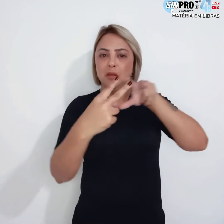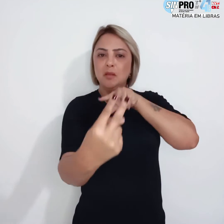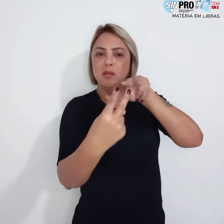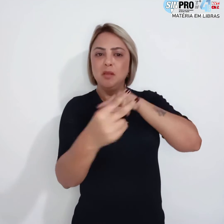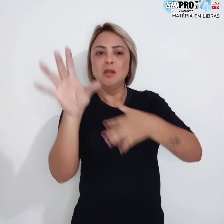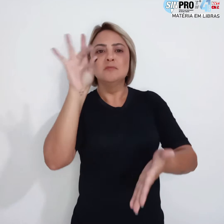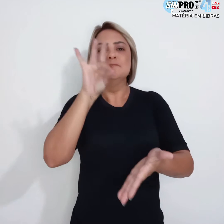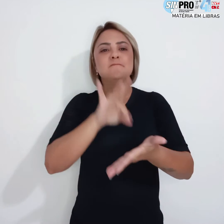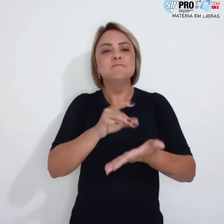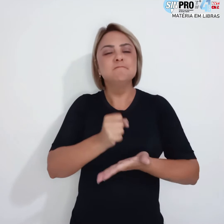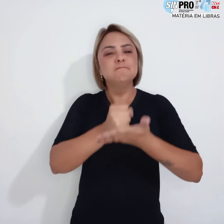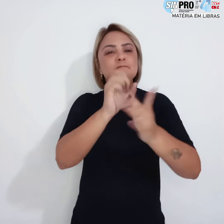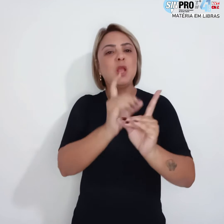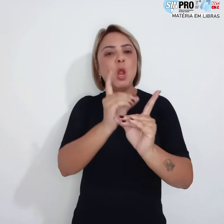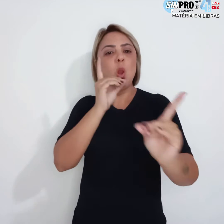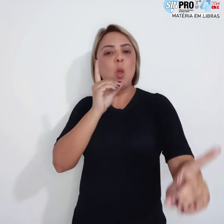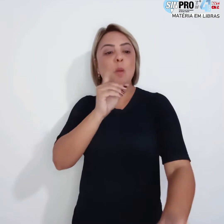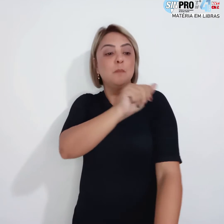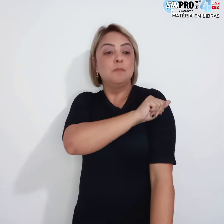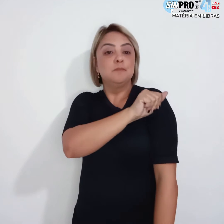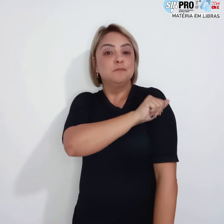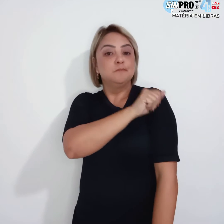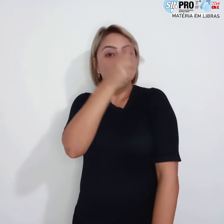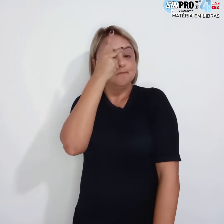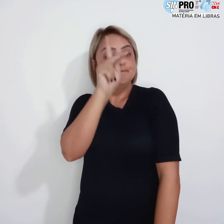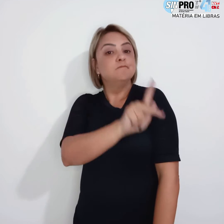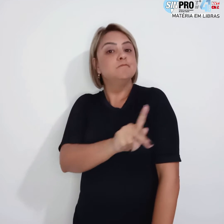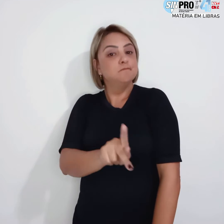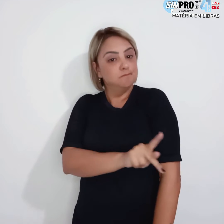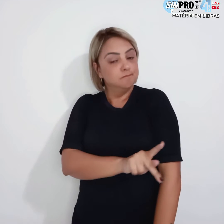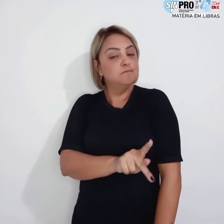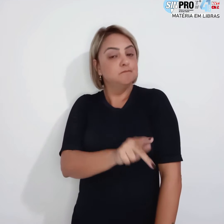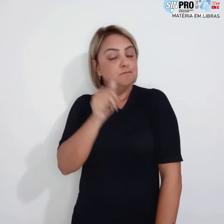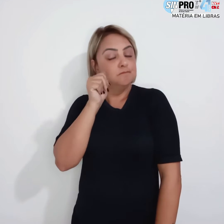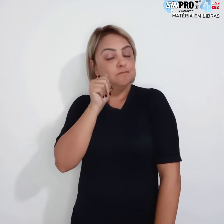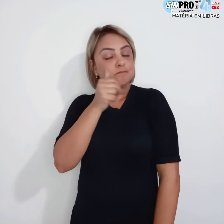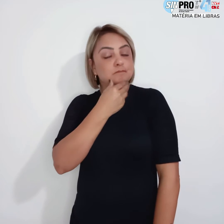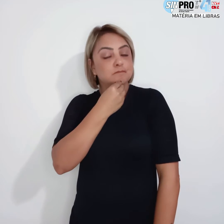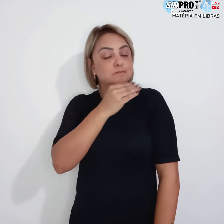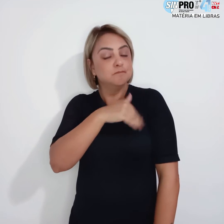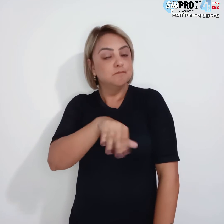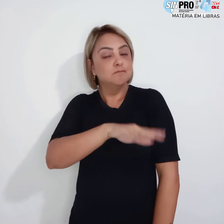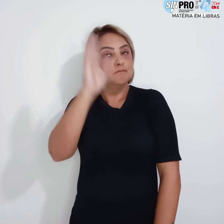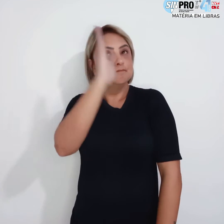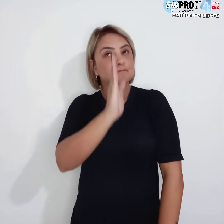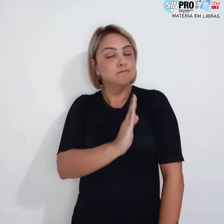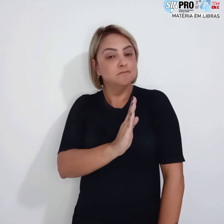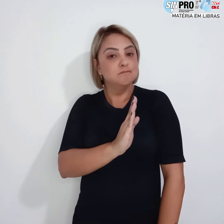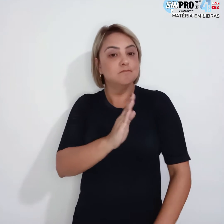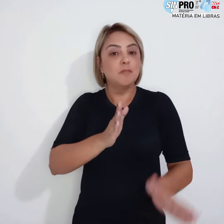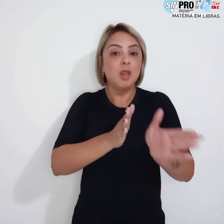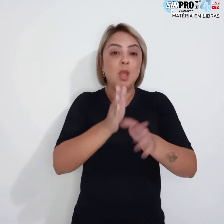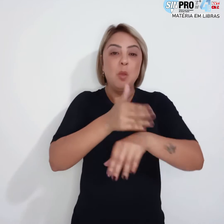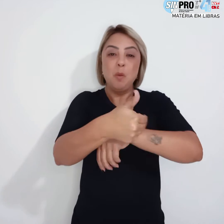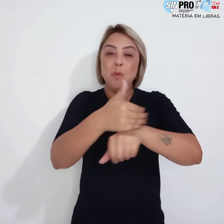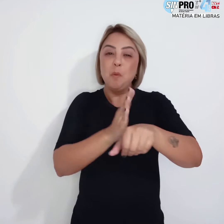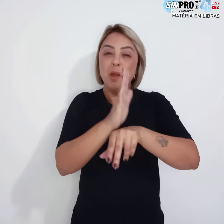realidade longe para estudantes e professoras em todo o país. O acesso remoto, o uso